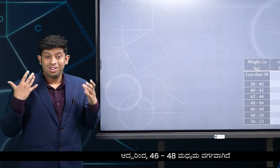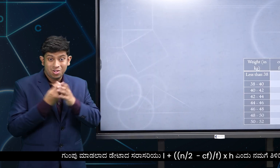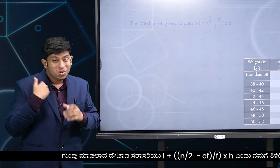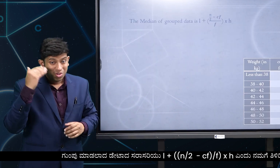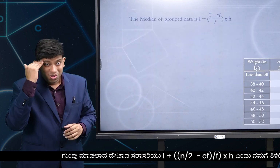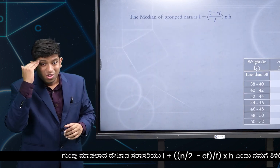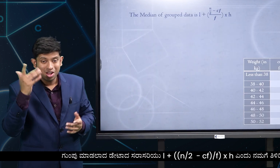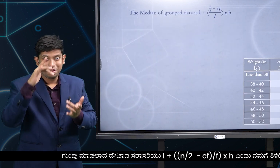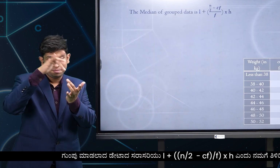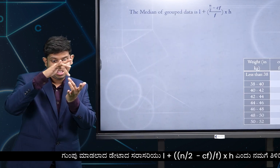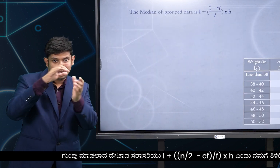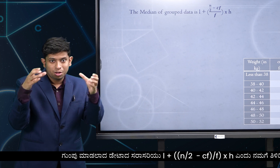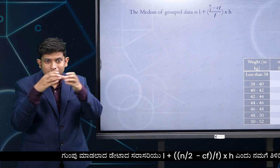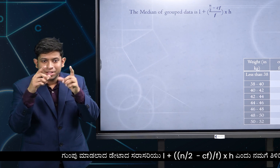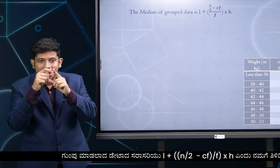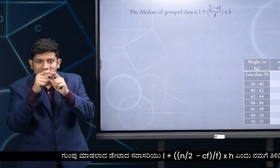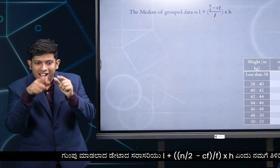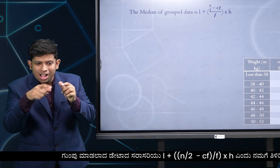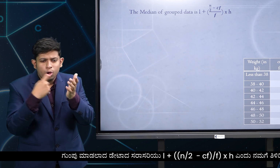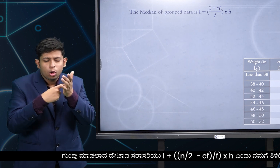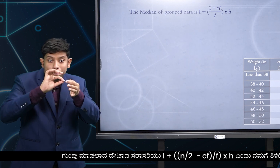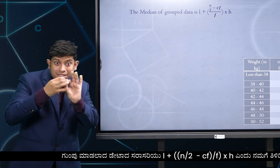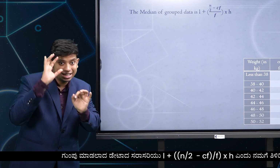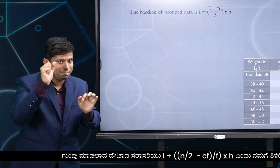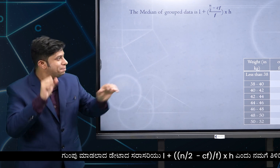ಗುಂಪು ಮಾಡಲಾದ ಡೇಟಾದ ಸರಾಸರಿಯು 1 + n/2 -